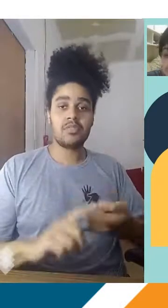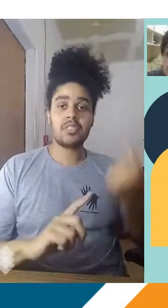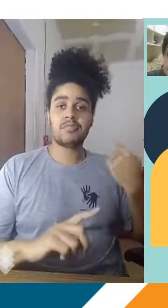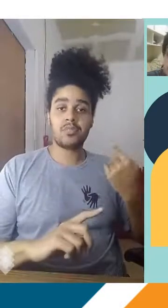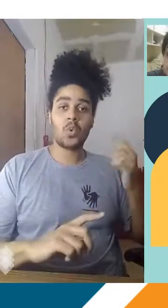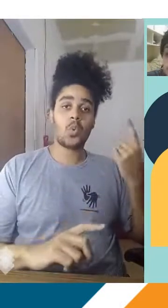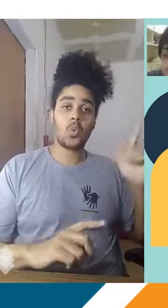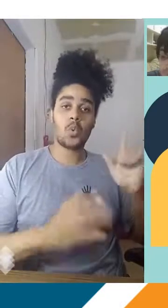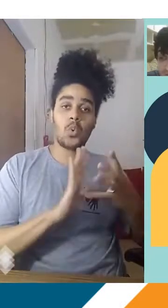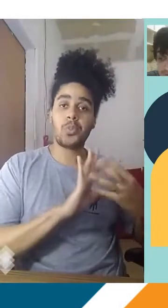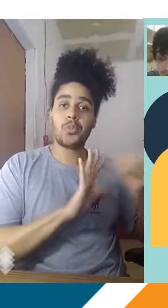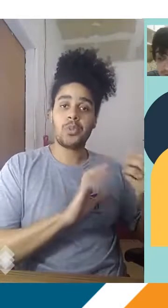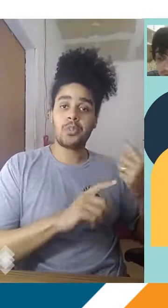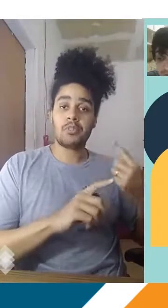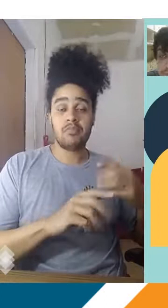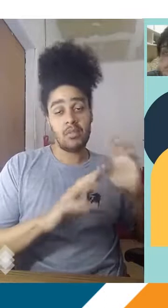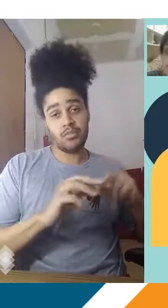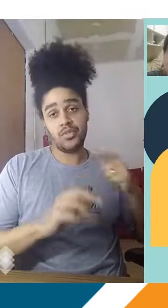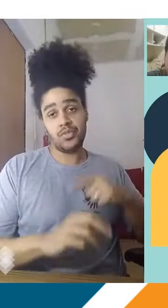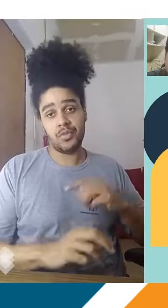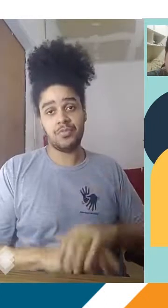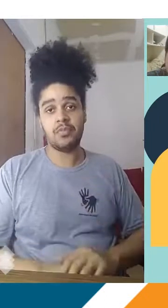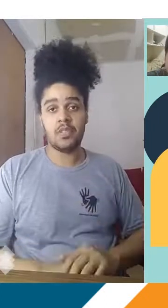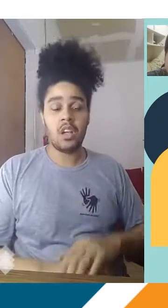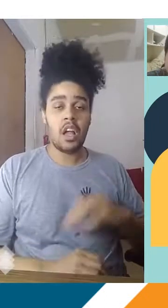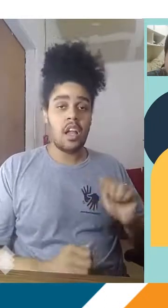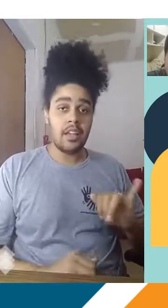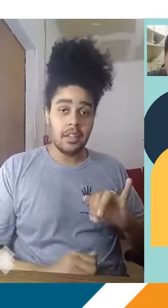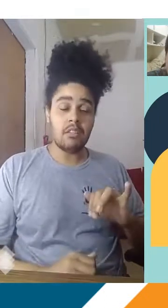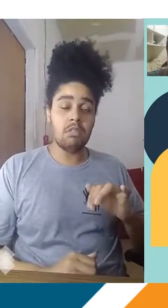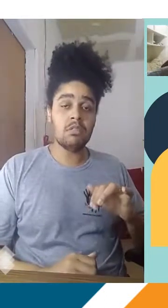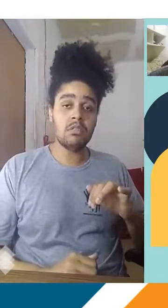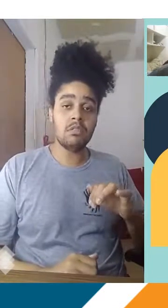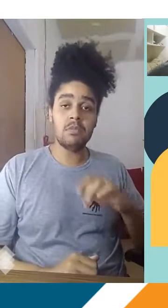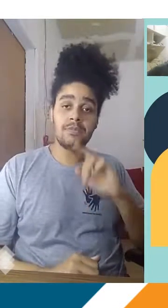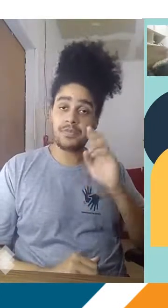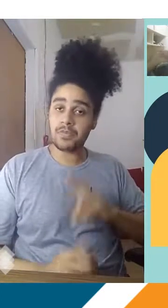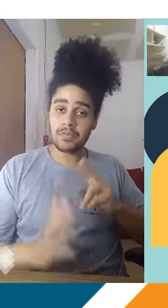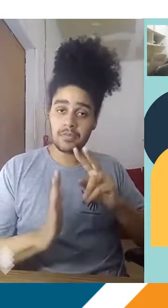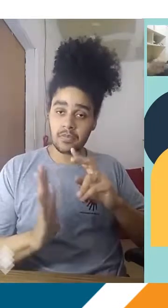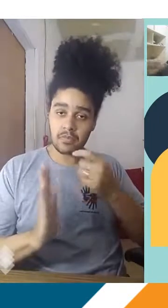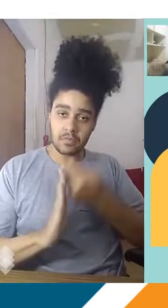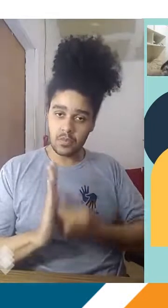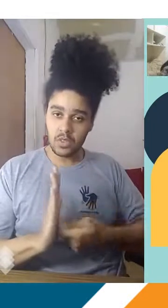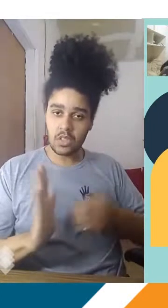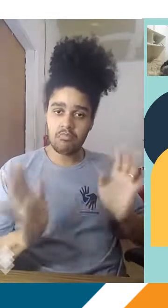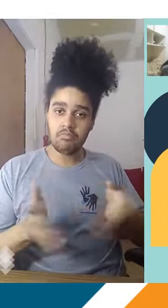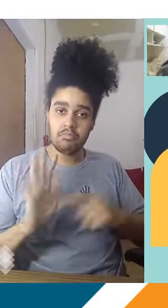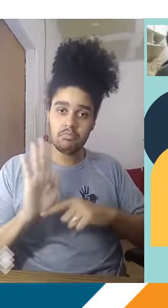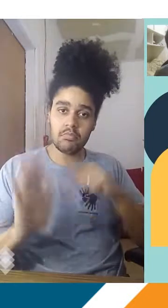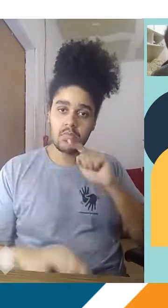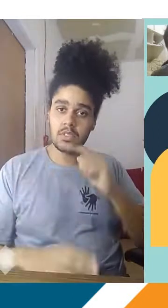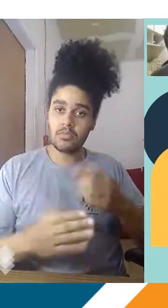E o Brasil fica atrás de outros modelos educacionais ao redor do mundo como consequência disso. Aí, lembram dos textinhos motivadores que a gente